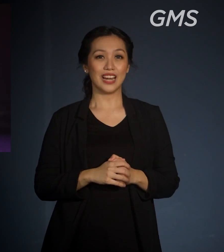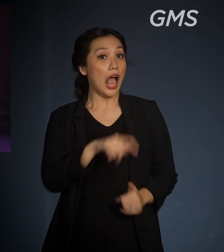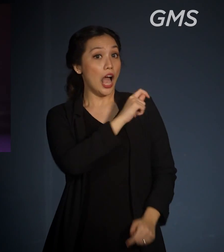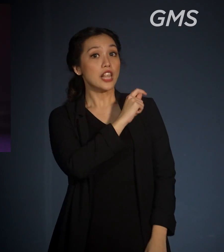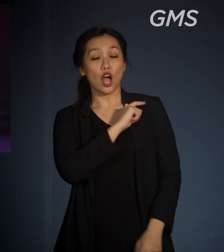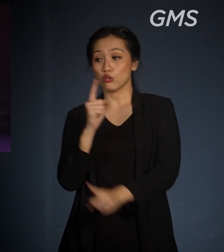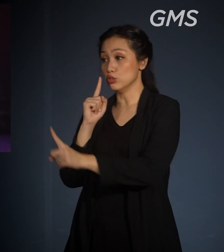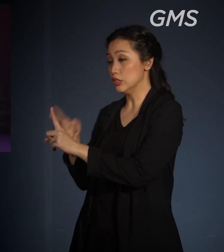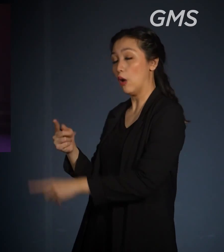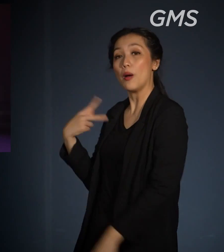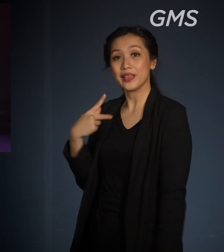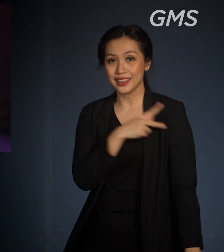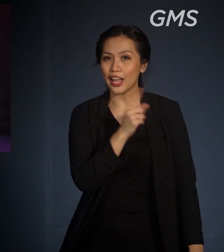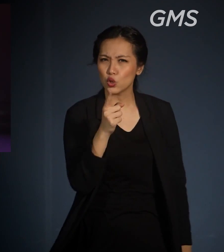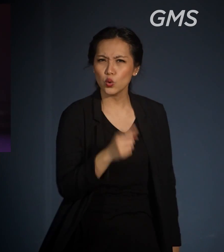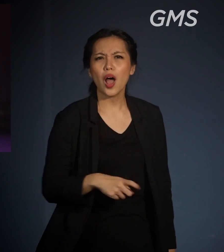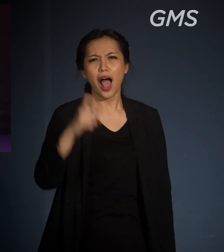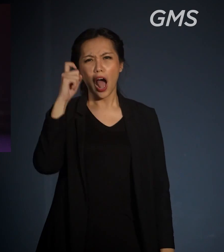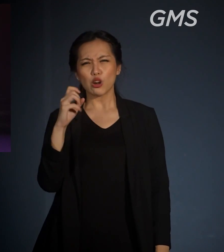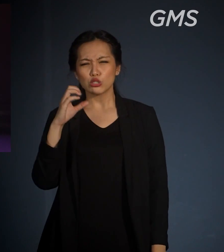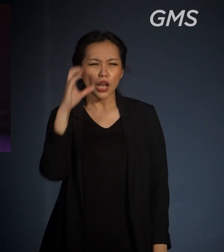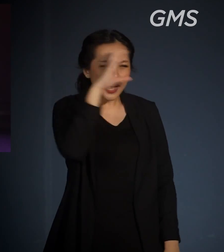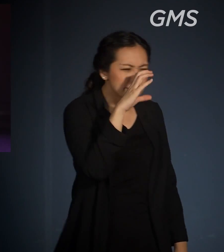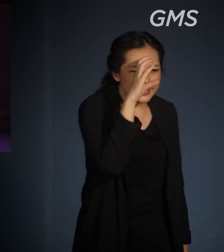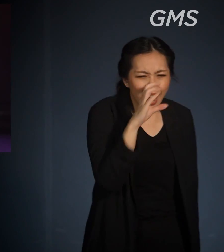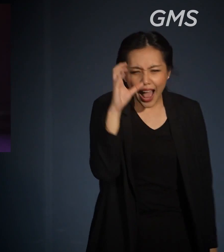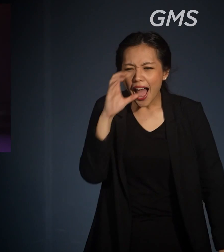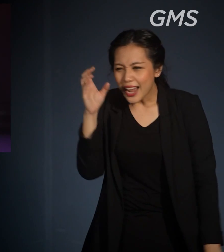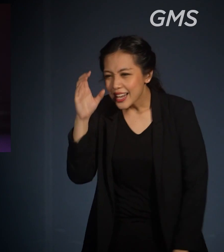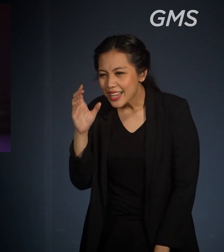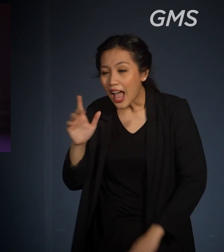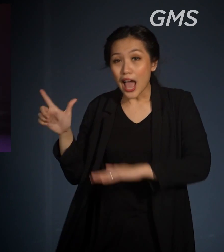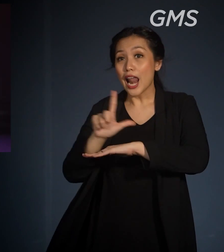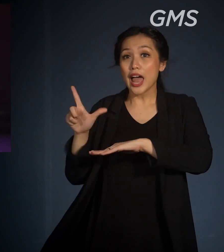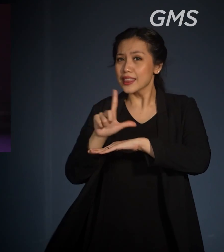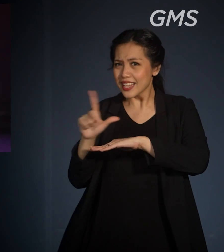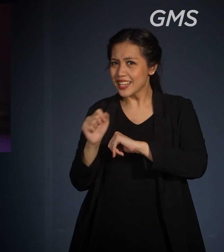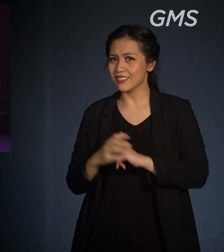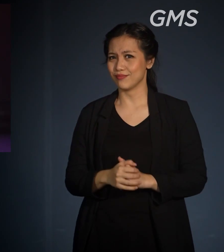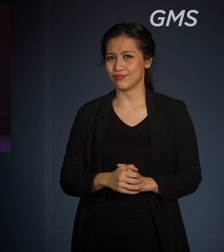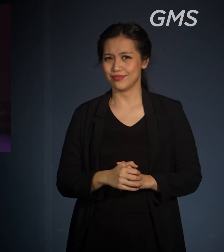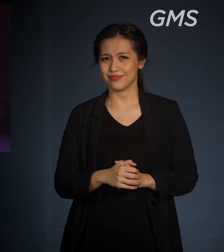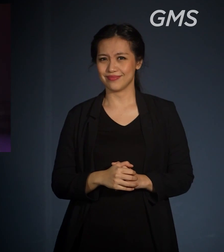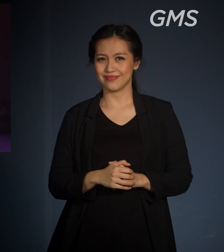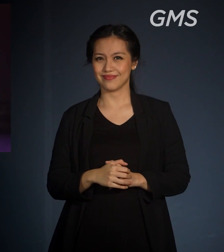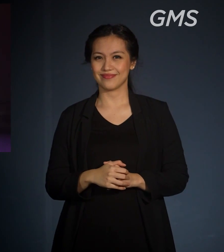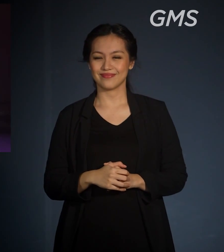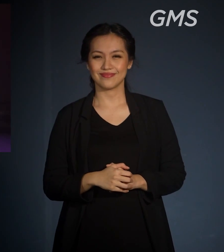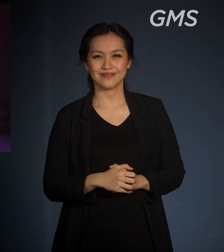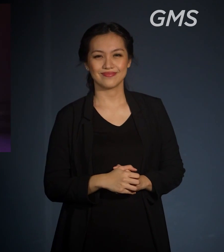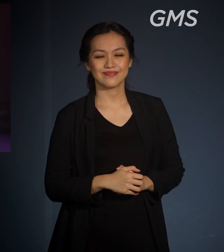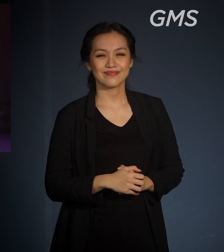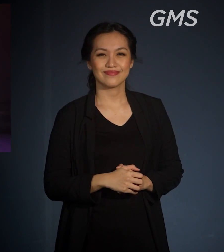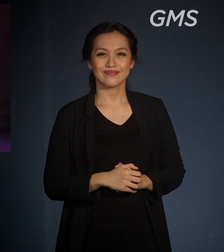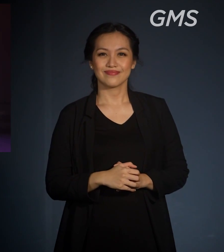bisa menggali potensi itu dan mengembangkan, memaksimalkan potensi itu.